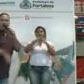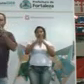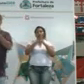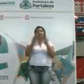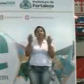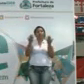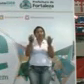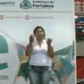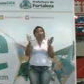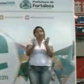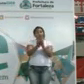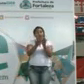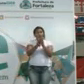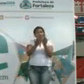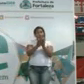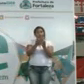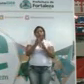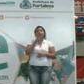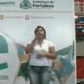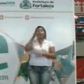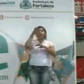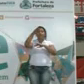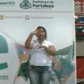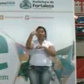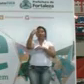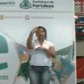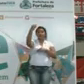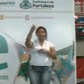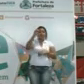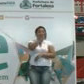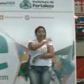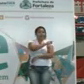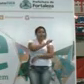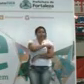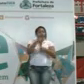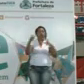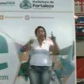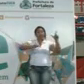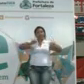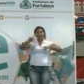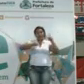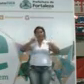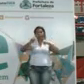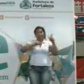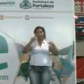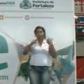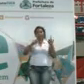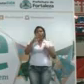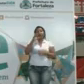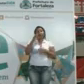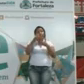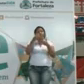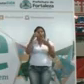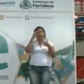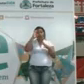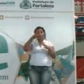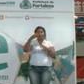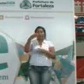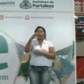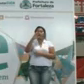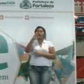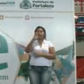e lascado, vai lá para o Rio de Janeiro trabalhar na Central do Brasil, colocando as bitolas para o trem. Leva